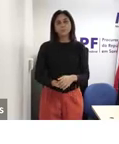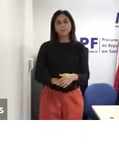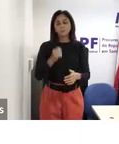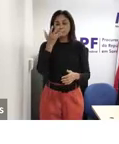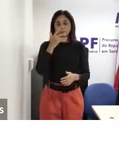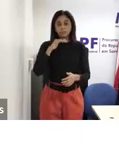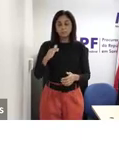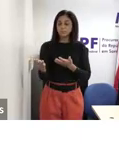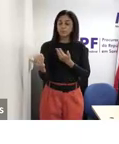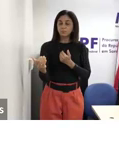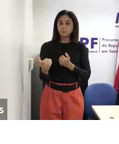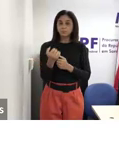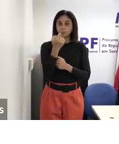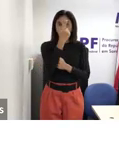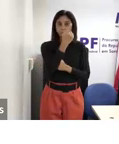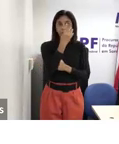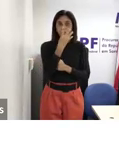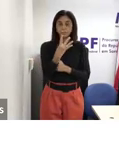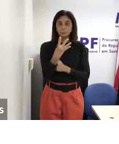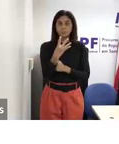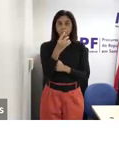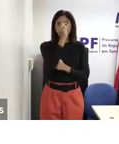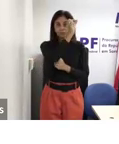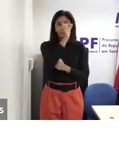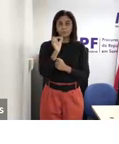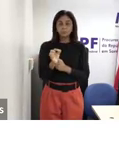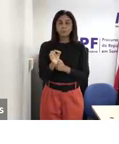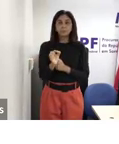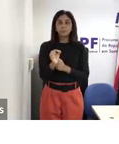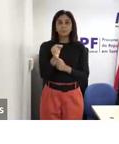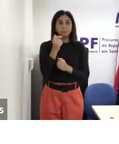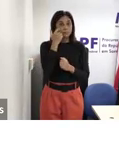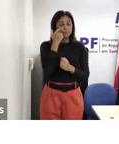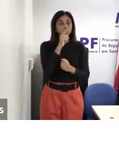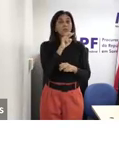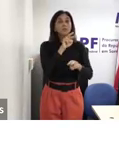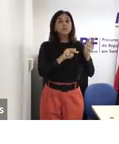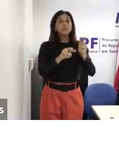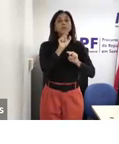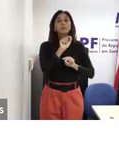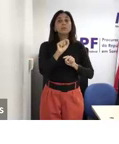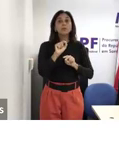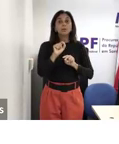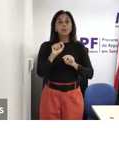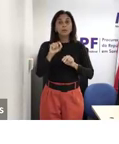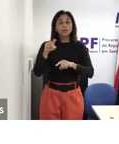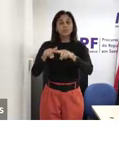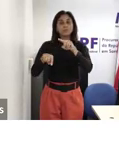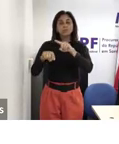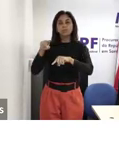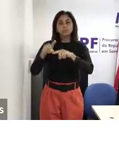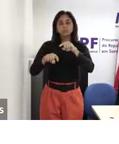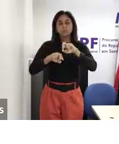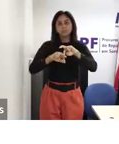adolescentes que usam a internet elas viram conteúdo sexual nesse